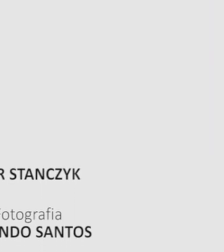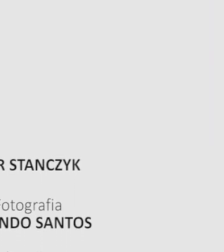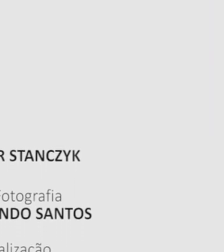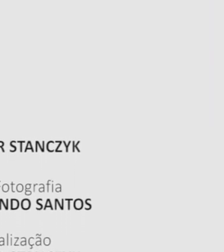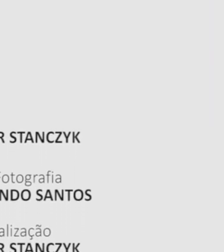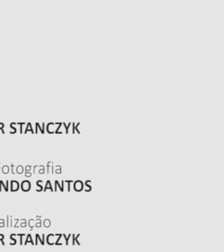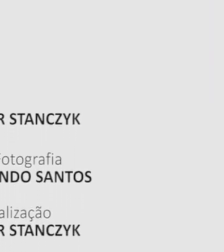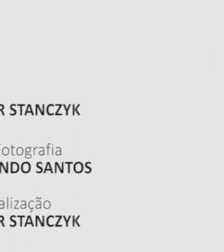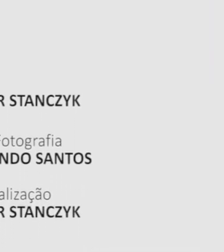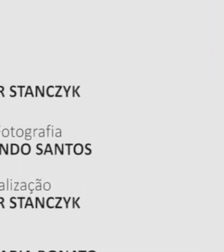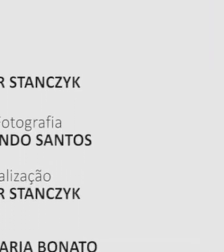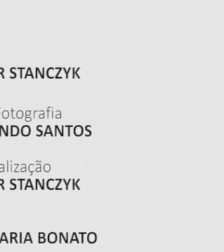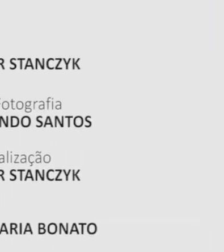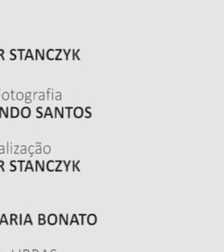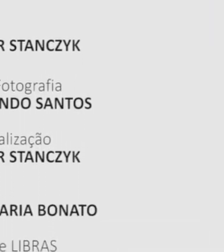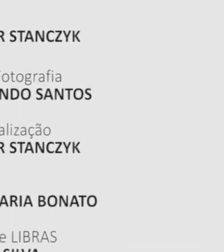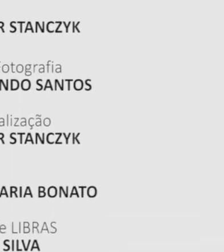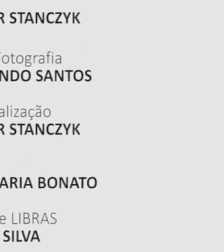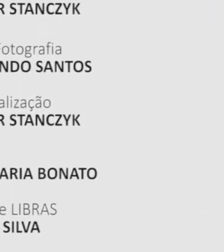Música